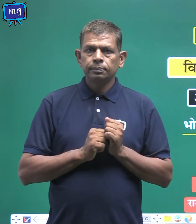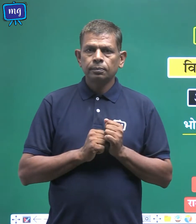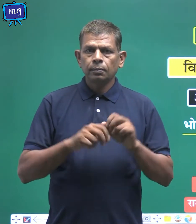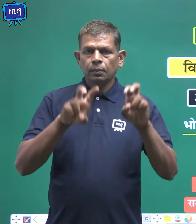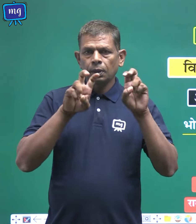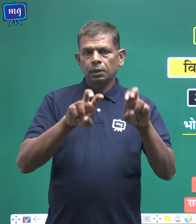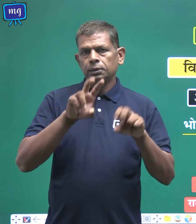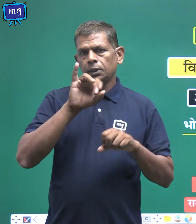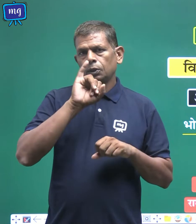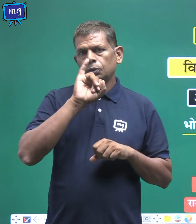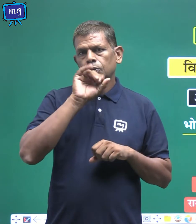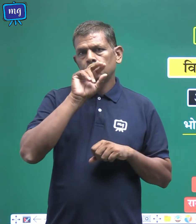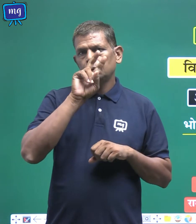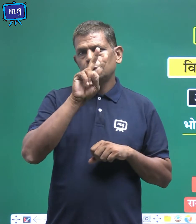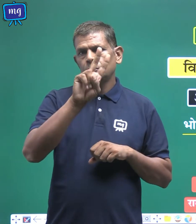अध्याय 2